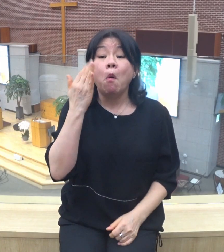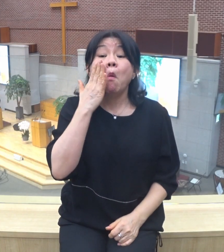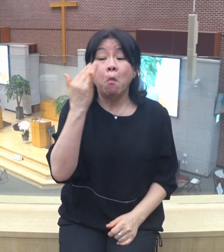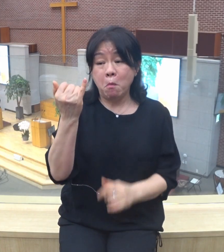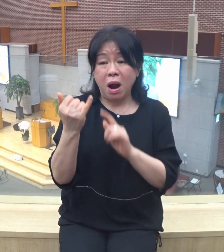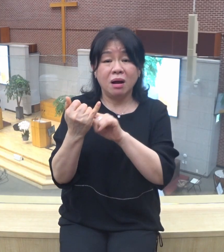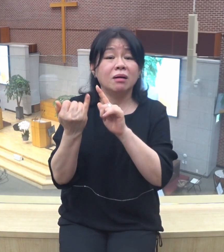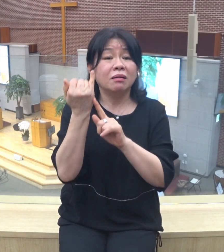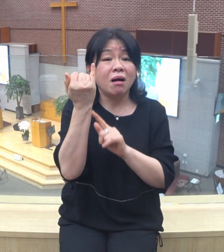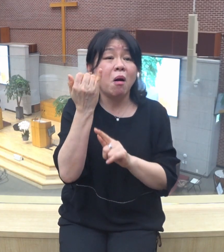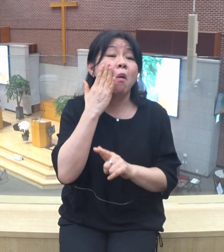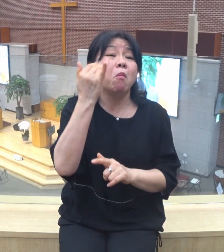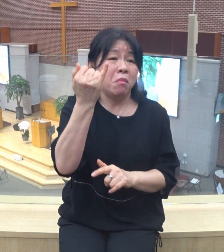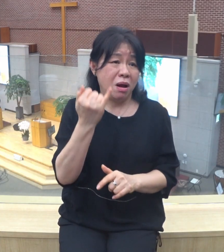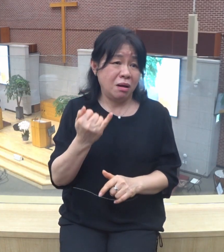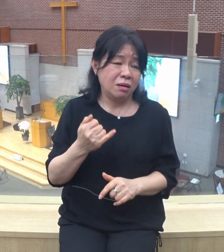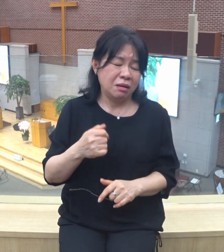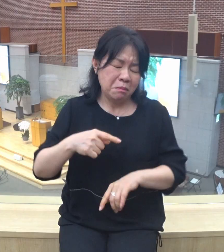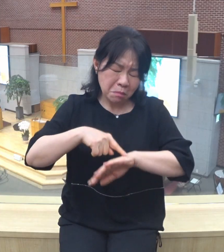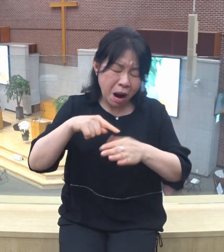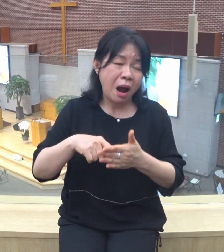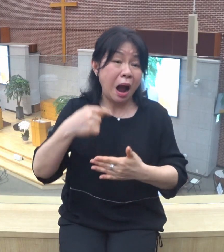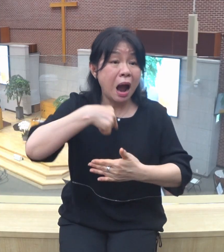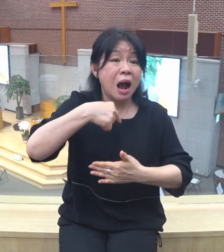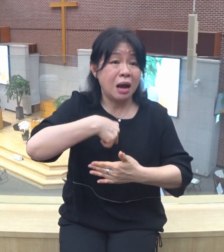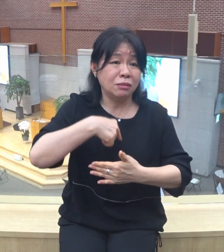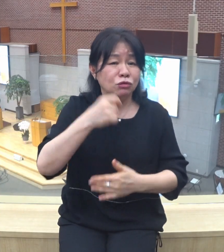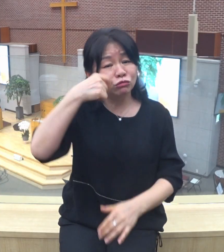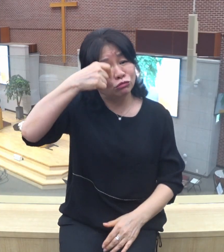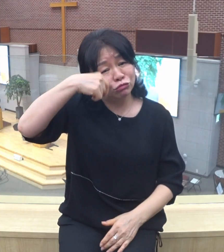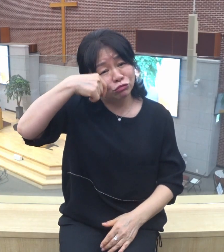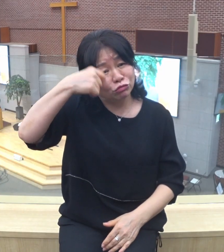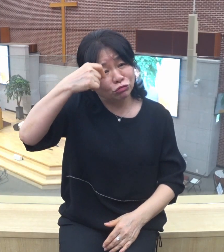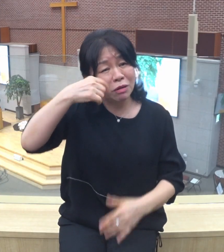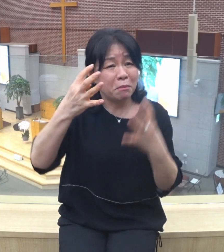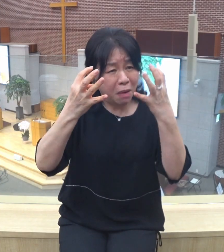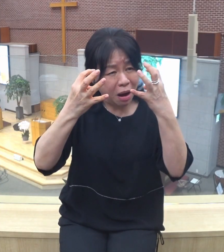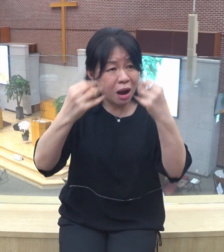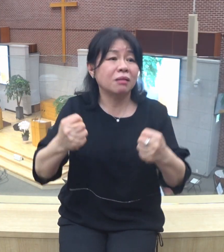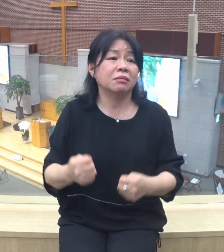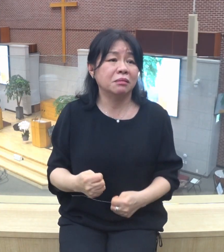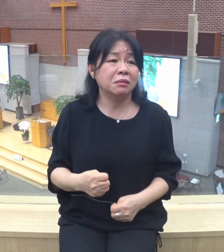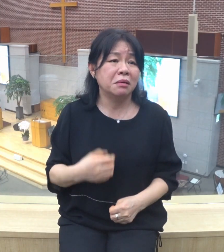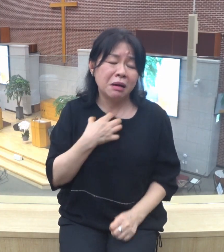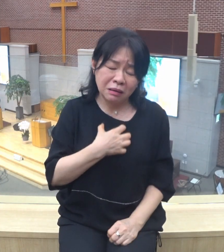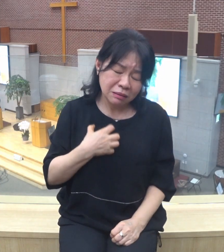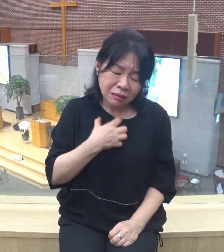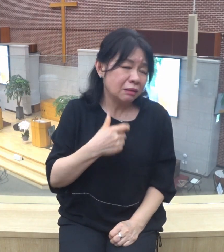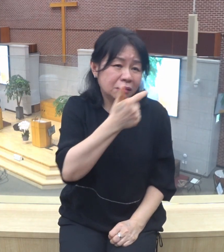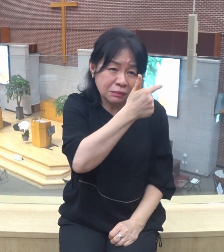봅니다. 다시 아이를 귀하게 대합니다. 언니를 보고 있으면 사랑이 무엇인지 정말